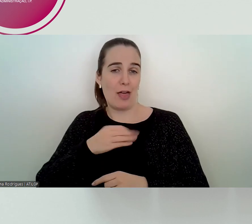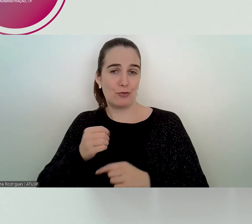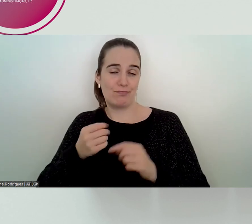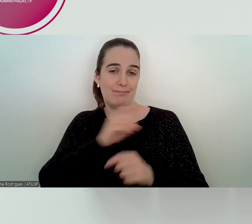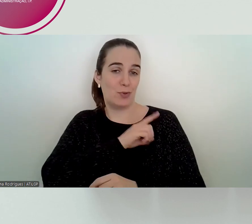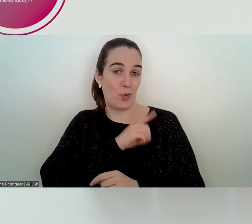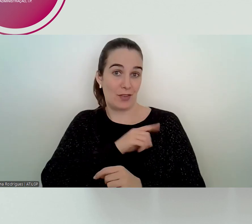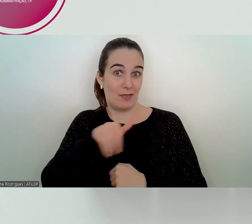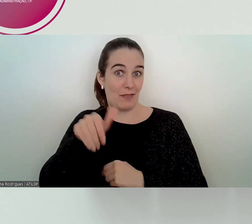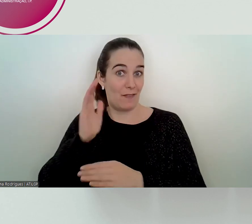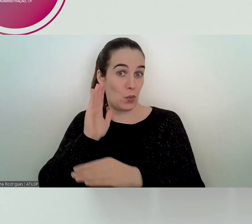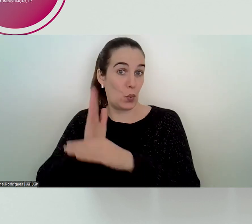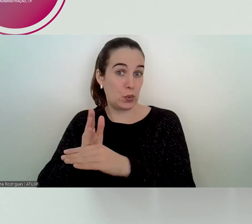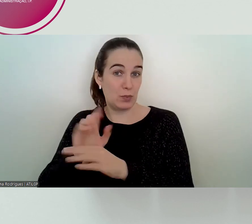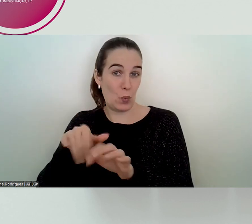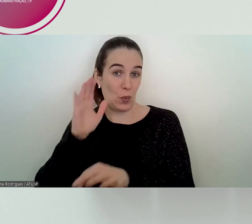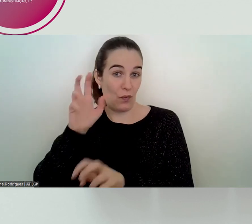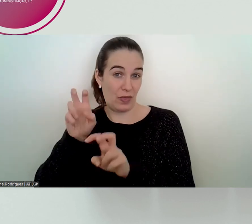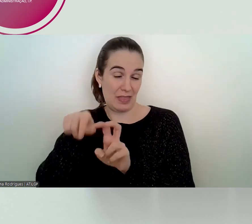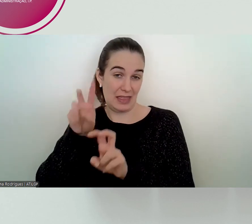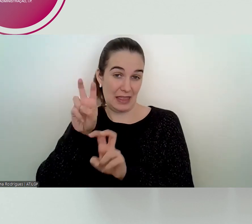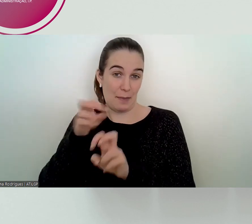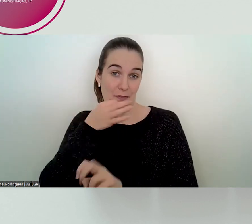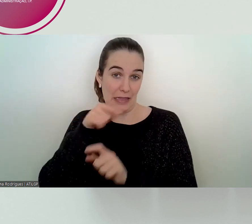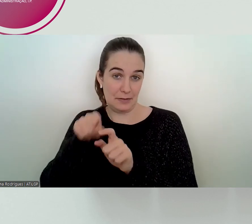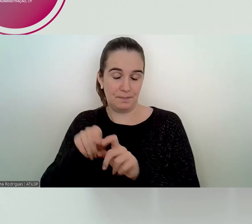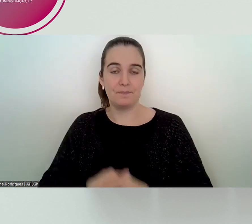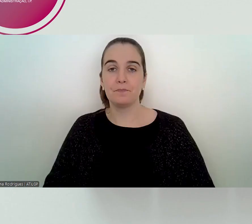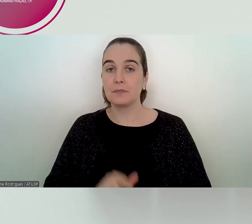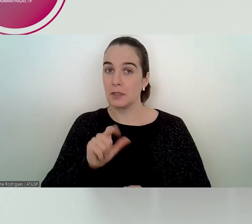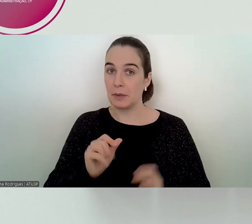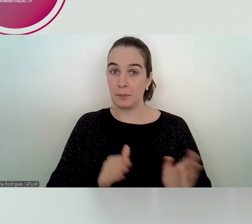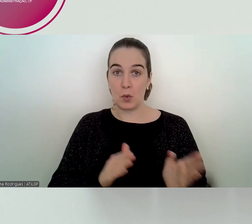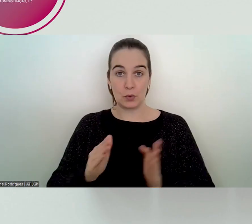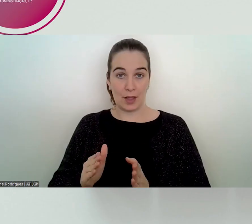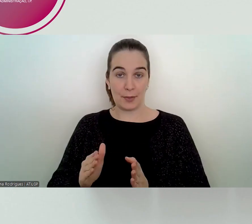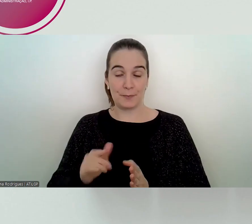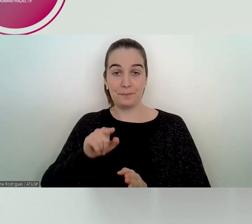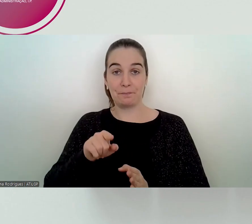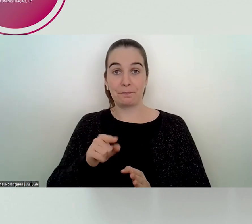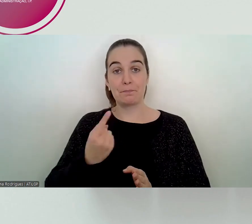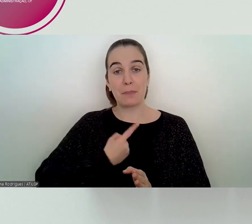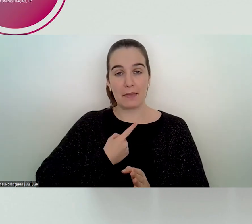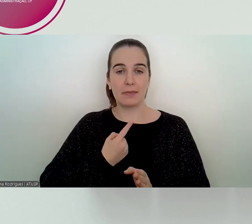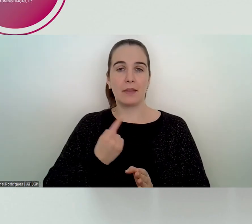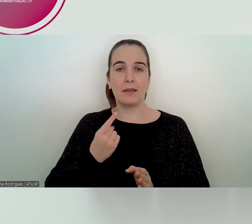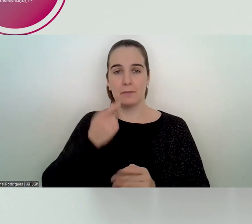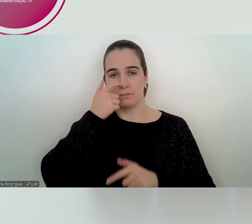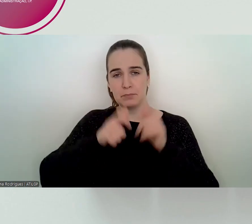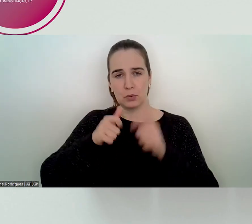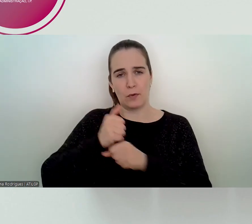mote, como referi, do próximo webinar. Mas existe também, requer também, a preparação dos agentes públicos